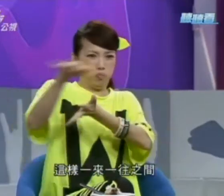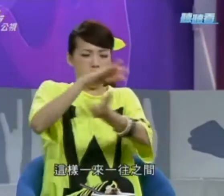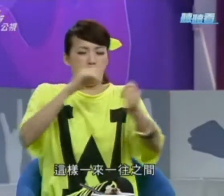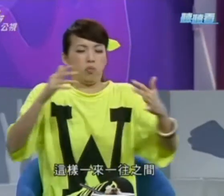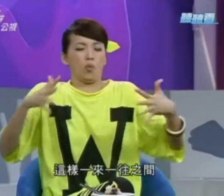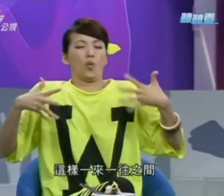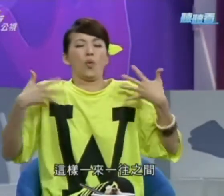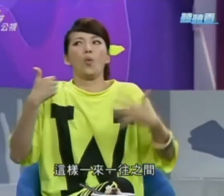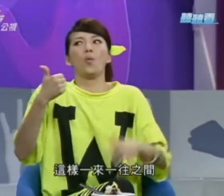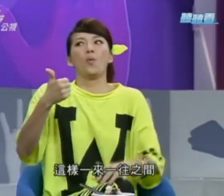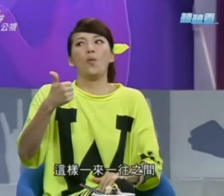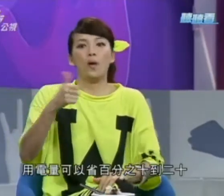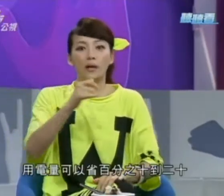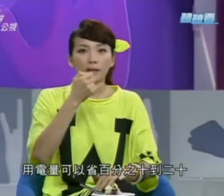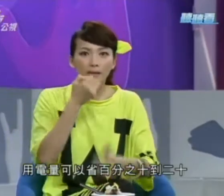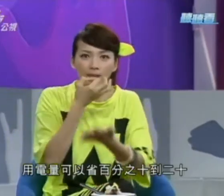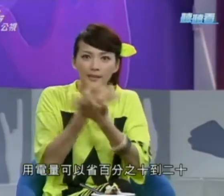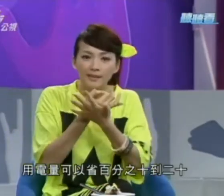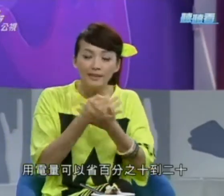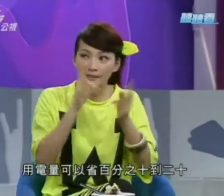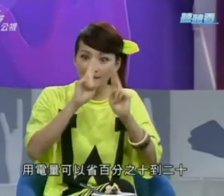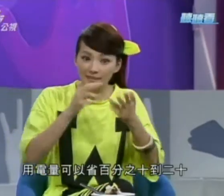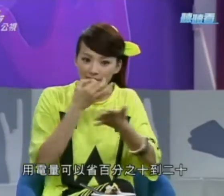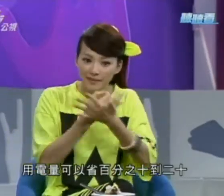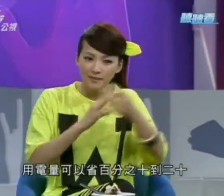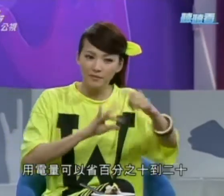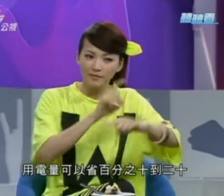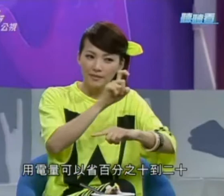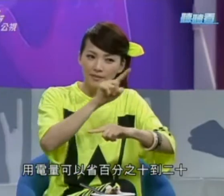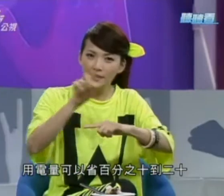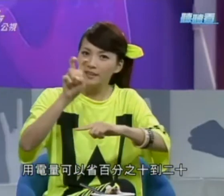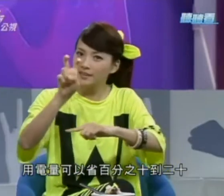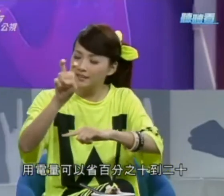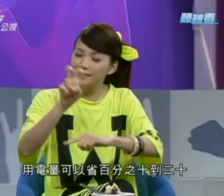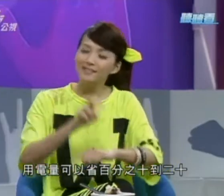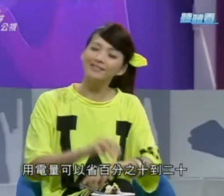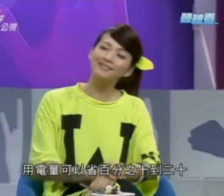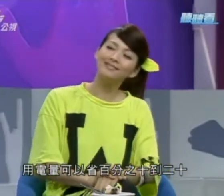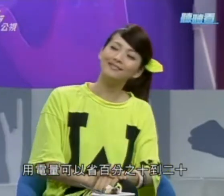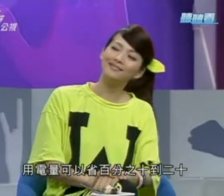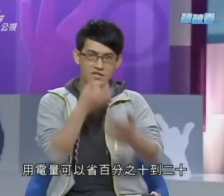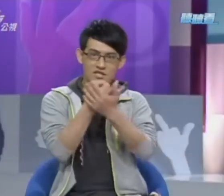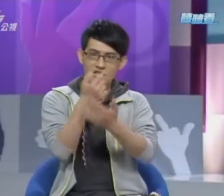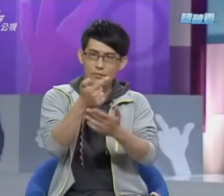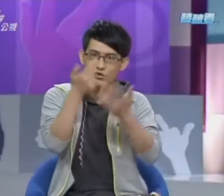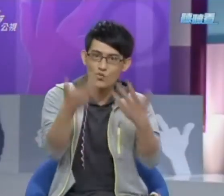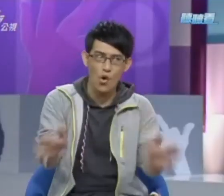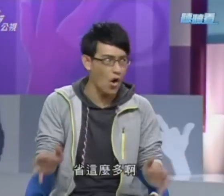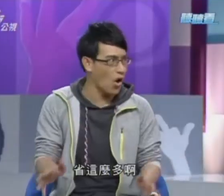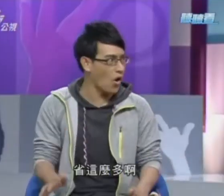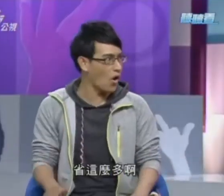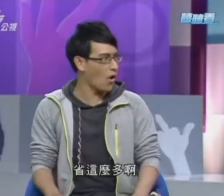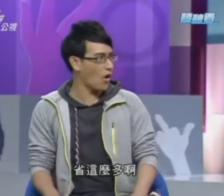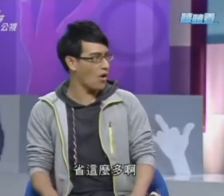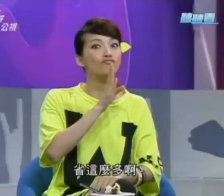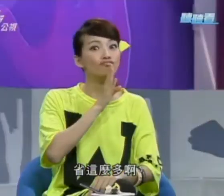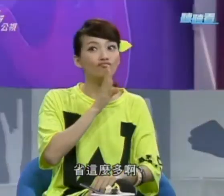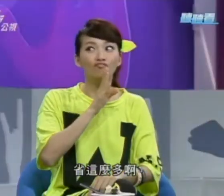来一往之间用电量可以省10%到20%呢。 哇，省这么多啊。 是